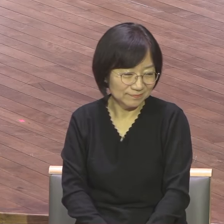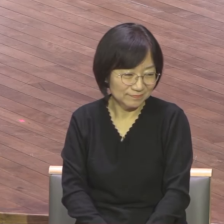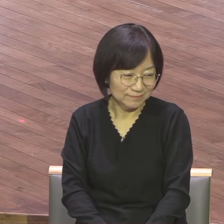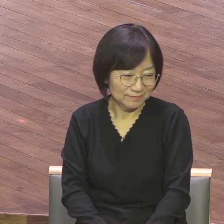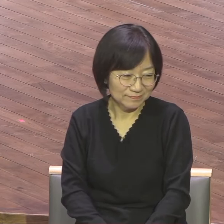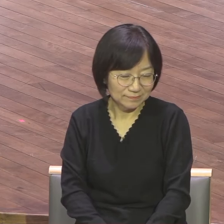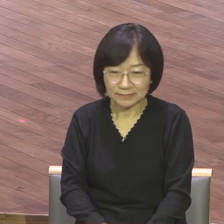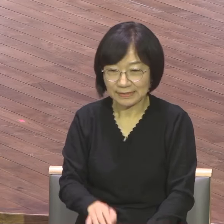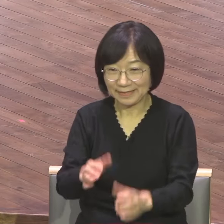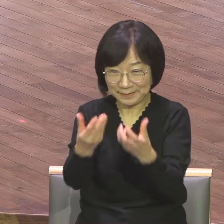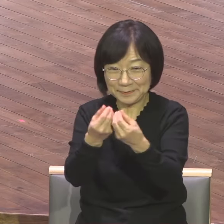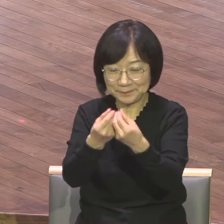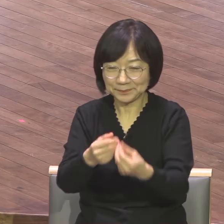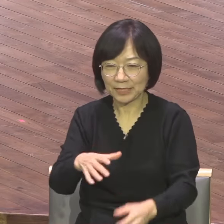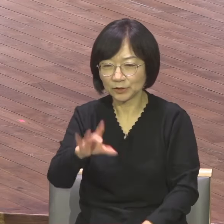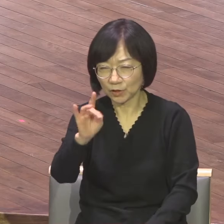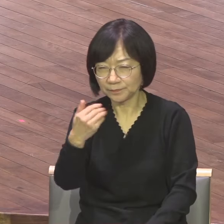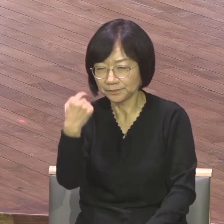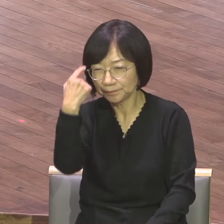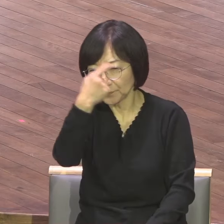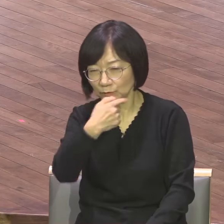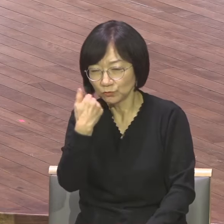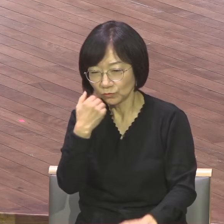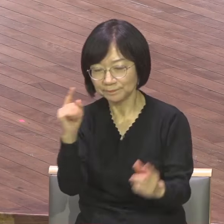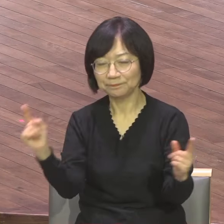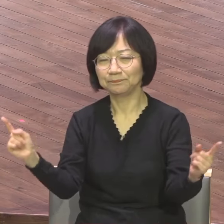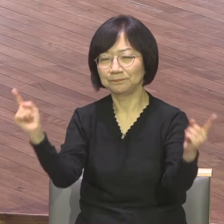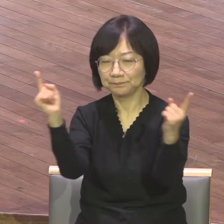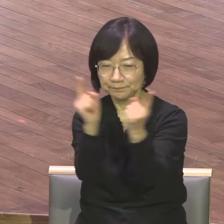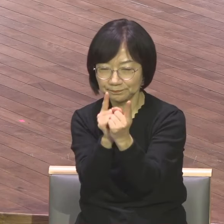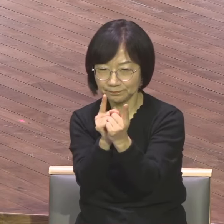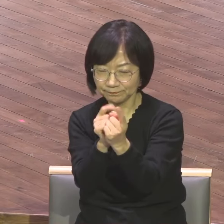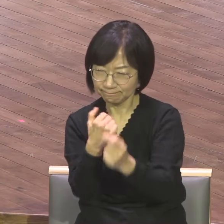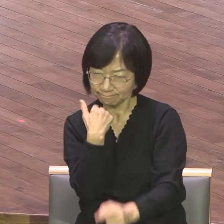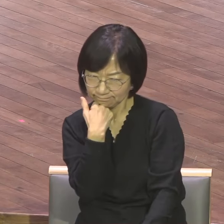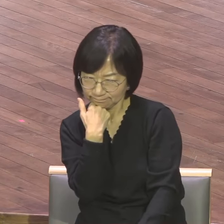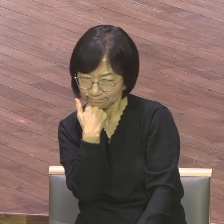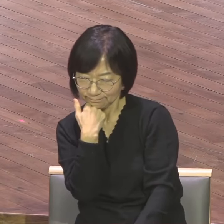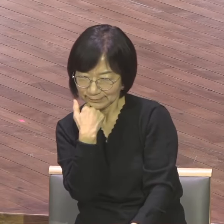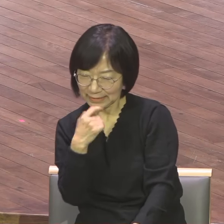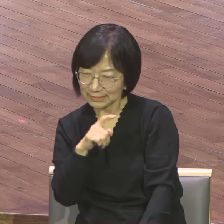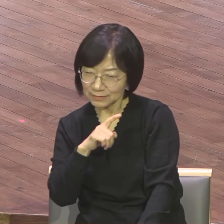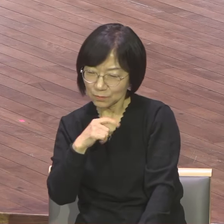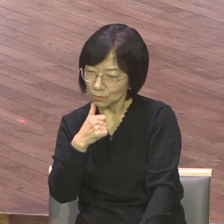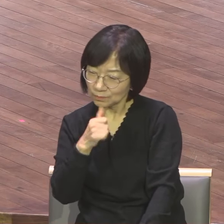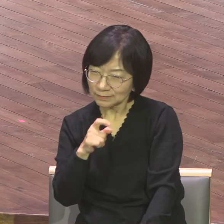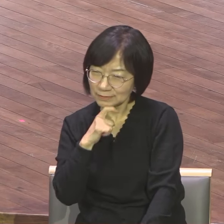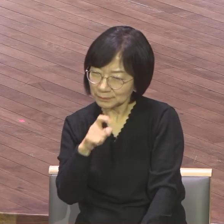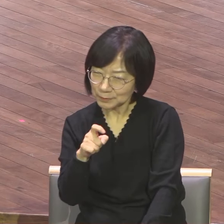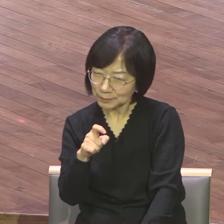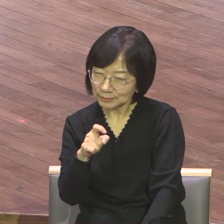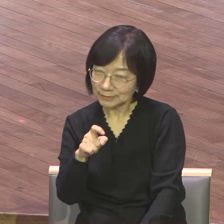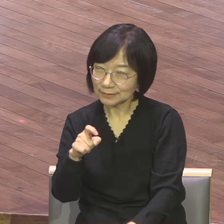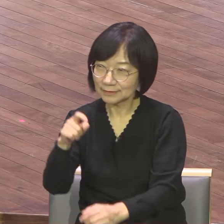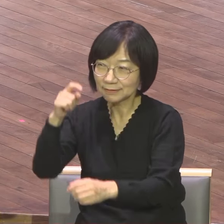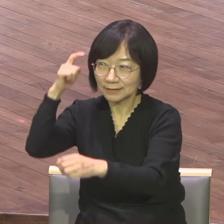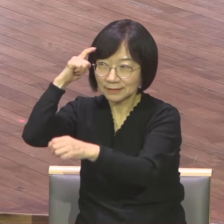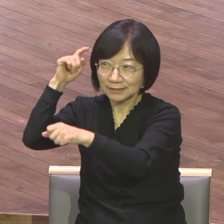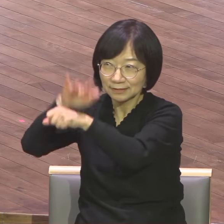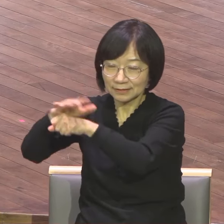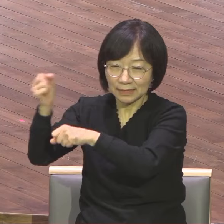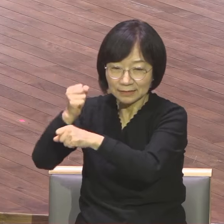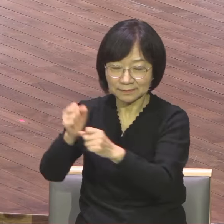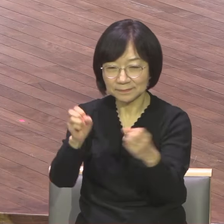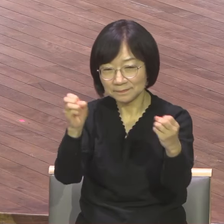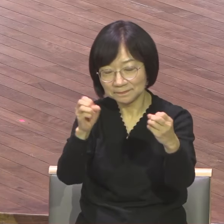어떤 사람인지 대강 딱 만나서 싶으시고 안 만나도 대강 알 수 있습니다. 보통 하나님 주신 영적 지혜가 있는